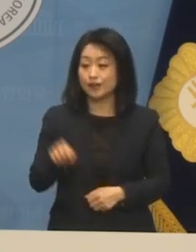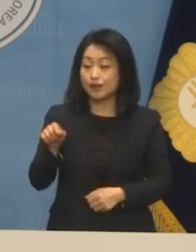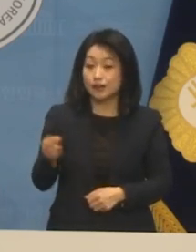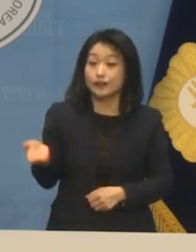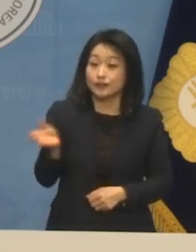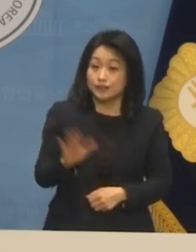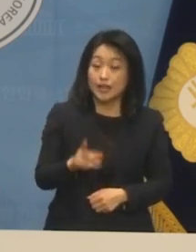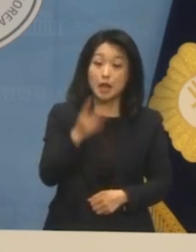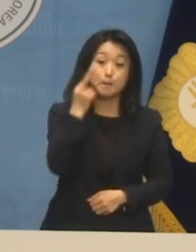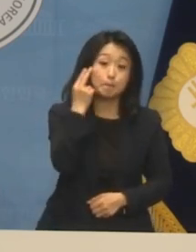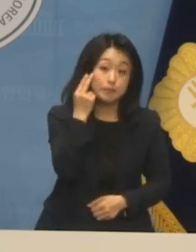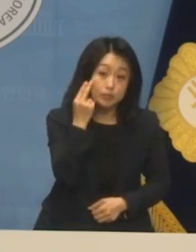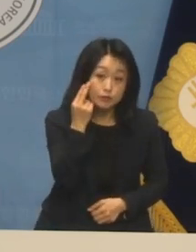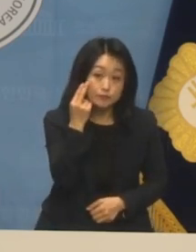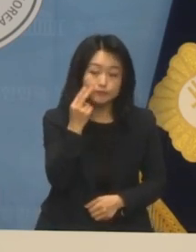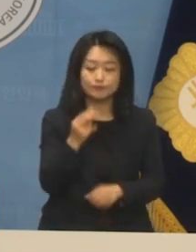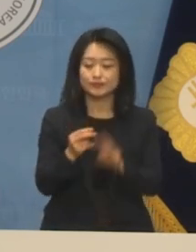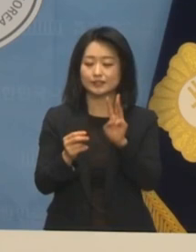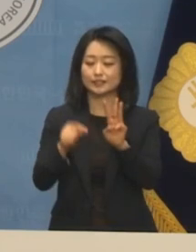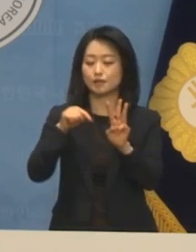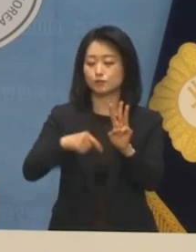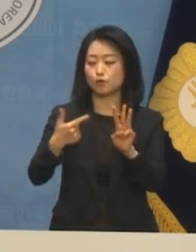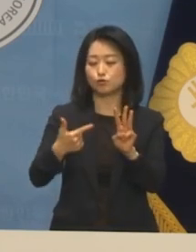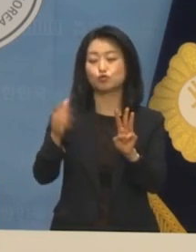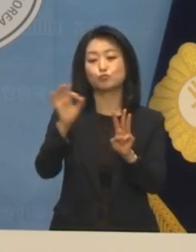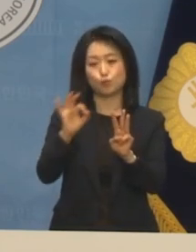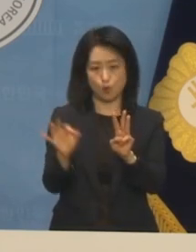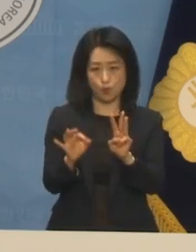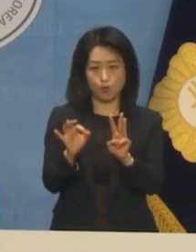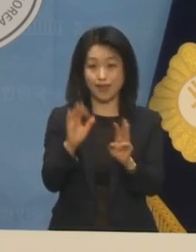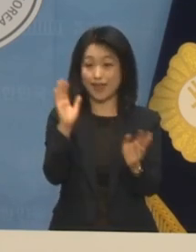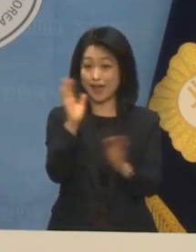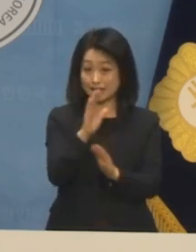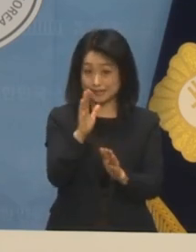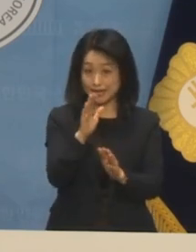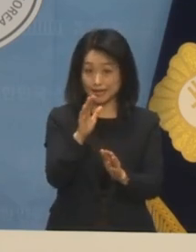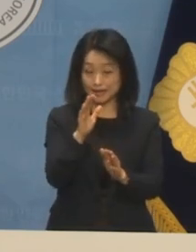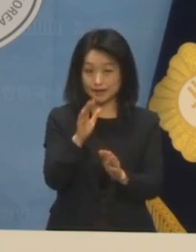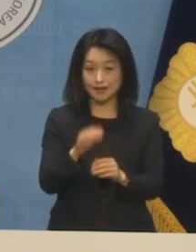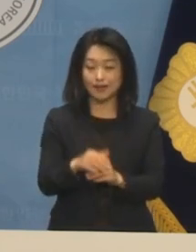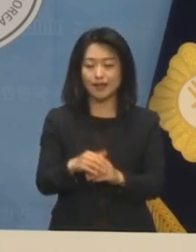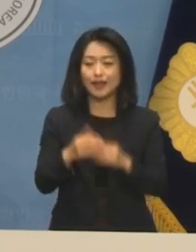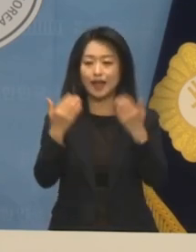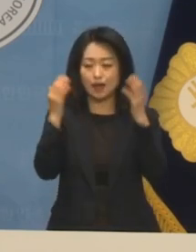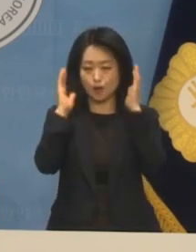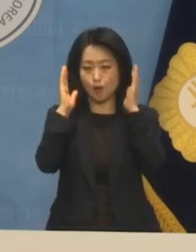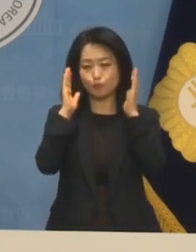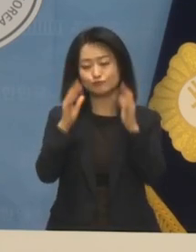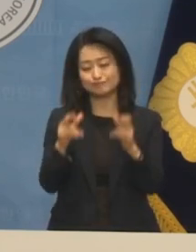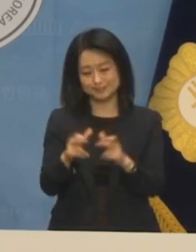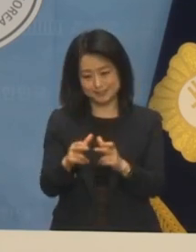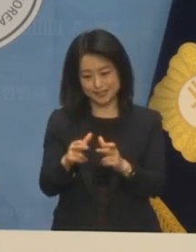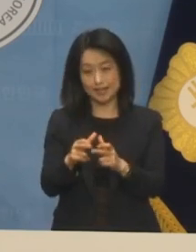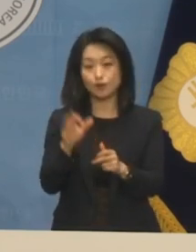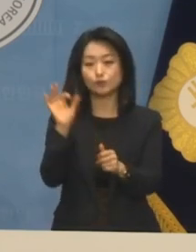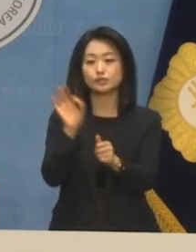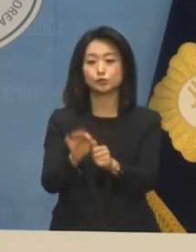반해 미국은 3.6%의 학생을 학습장애로 진단하고 지원하고